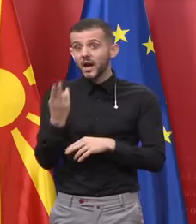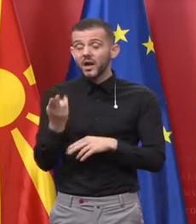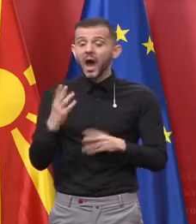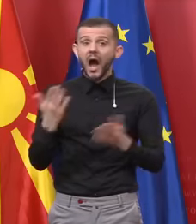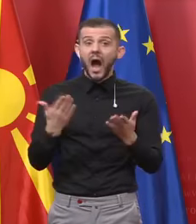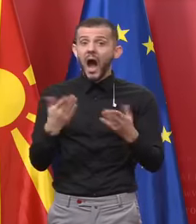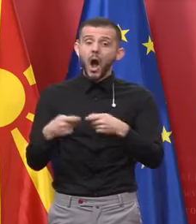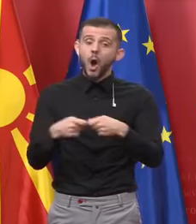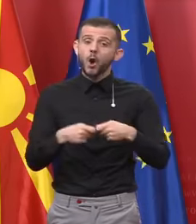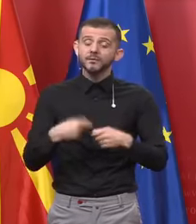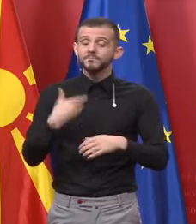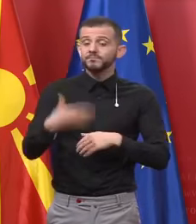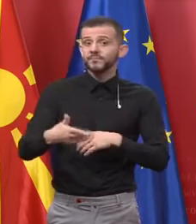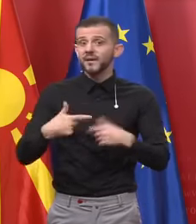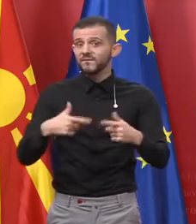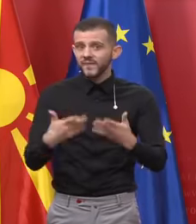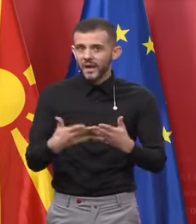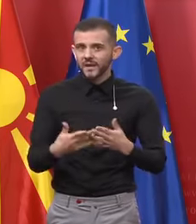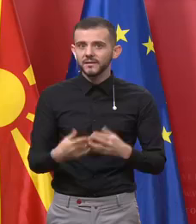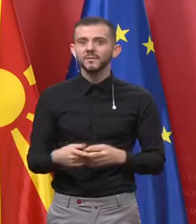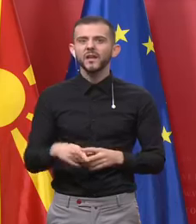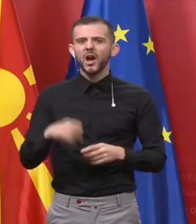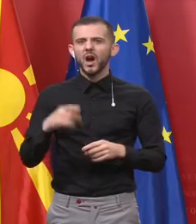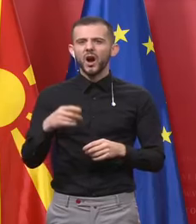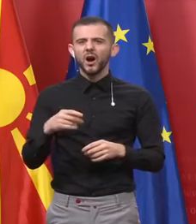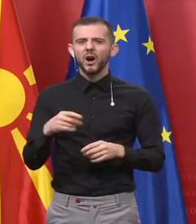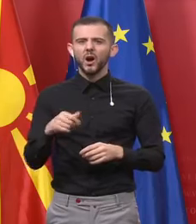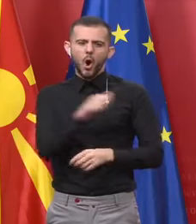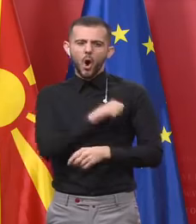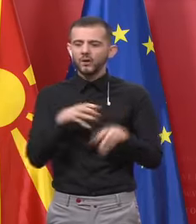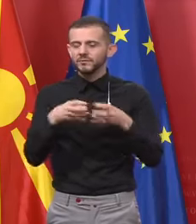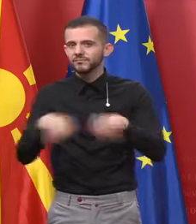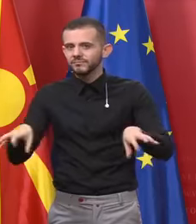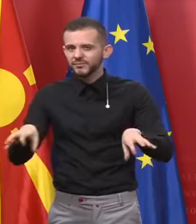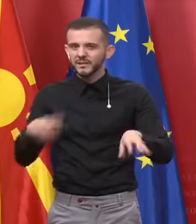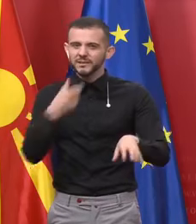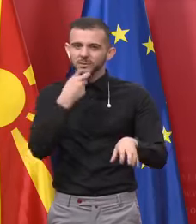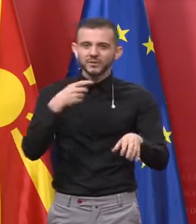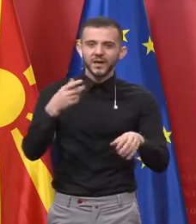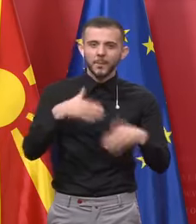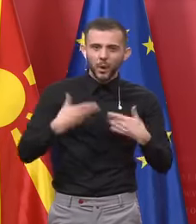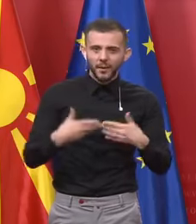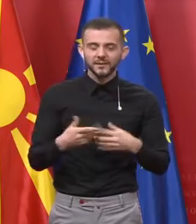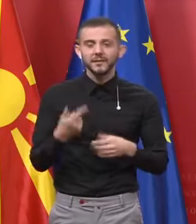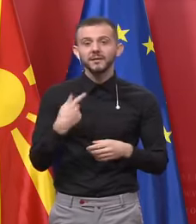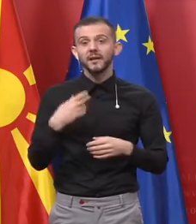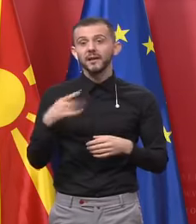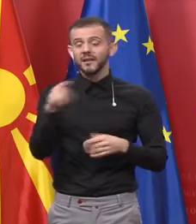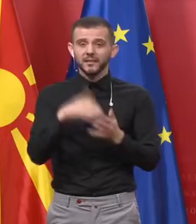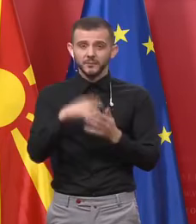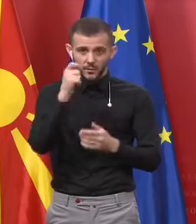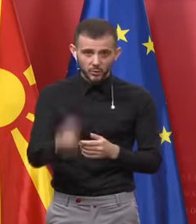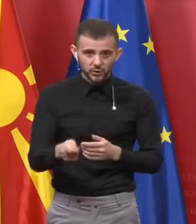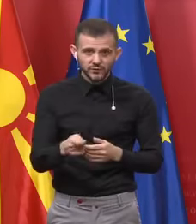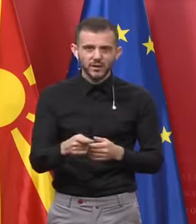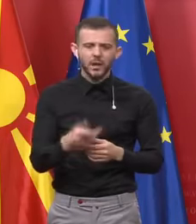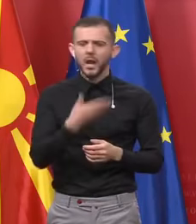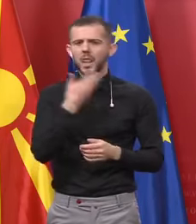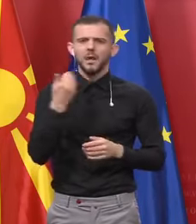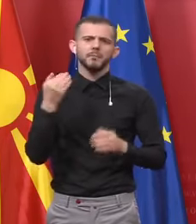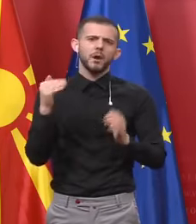организирано двоените возрастни групи, се што треба е да се почитуваат. Сметаме дека нема простор за некоја